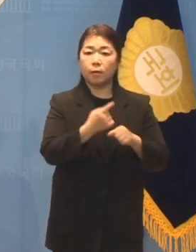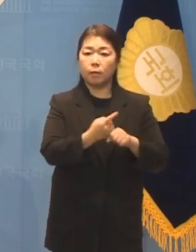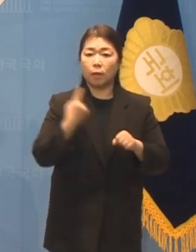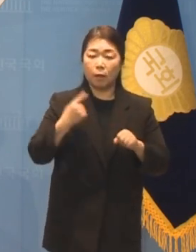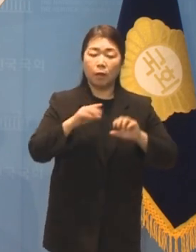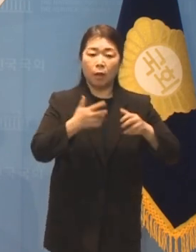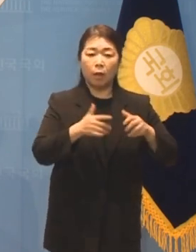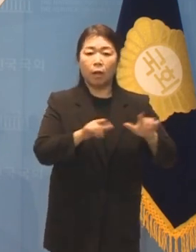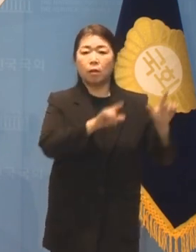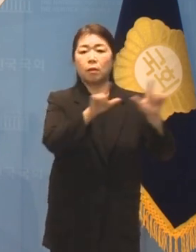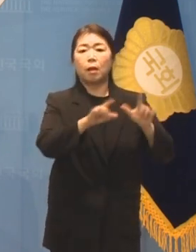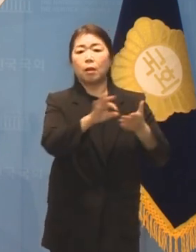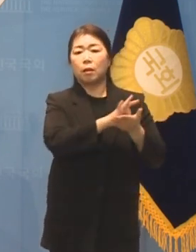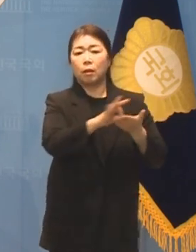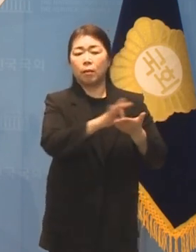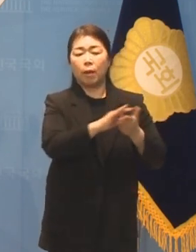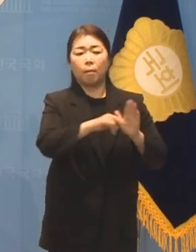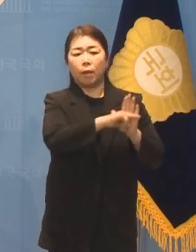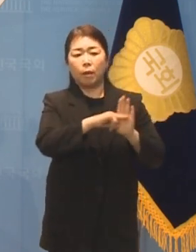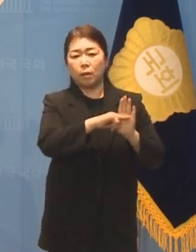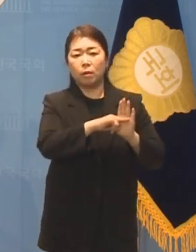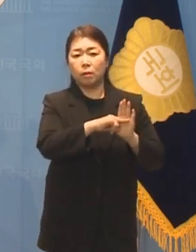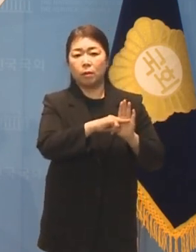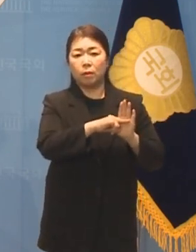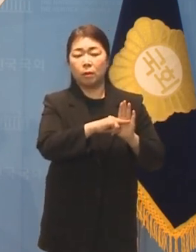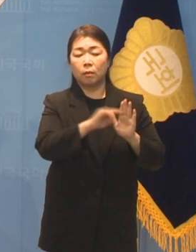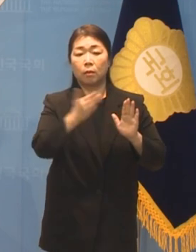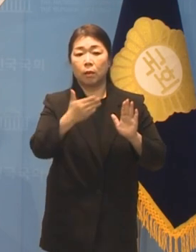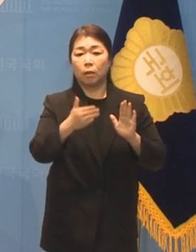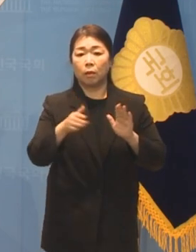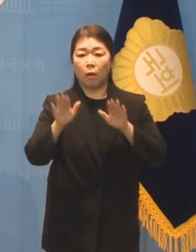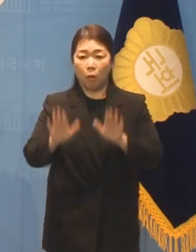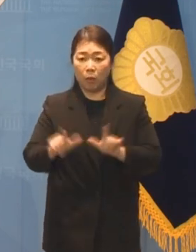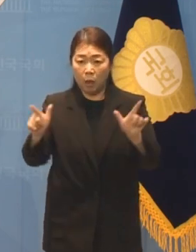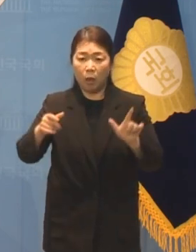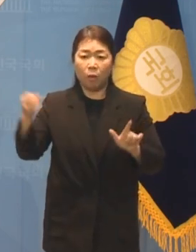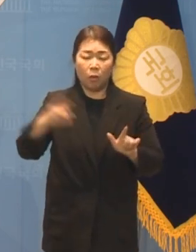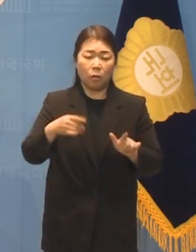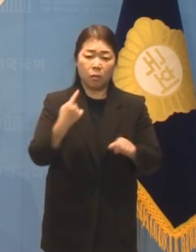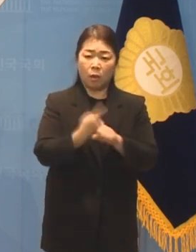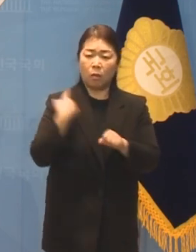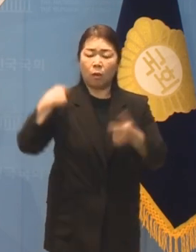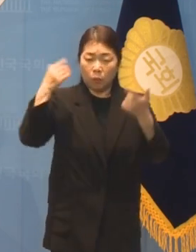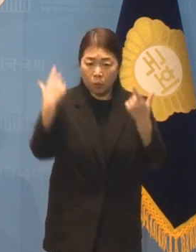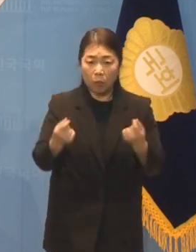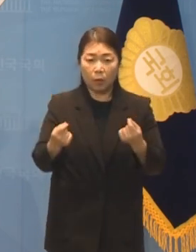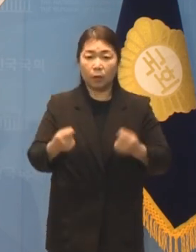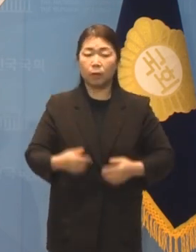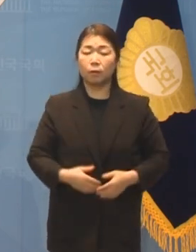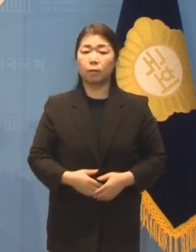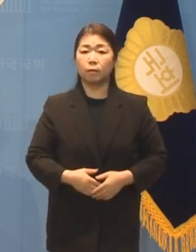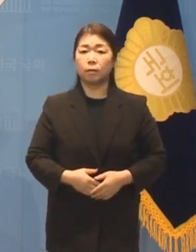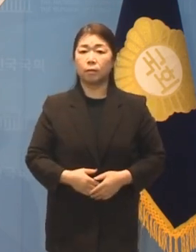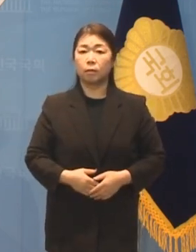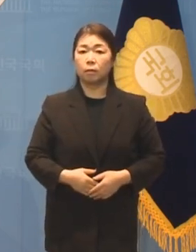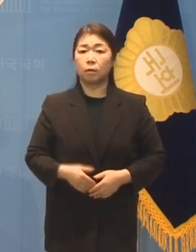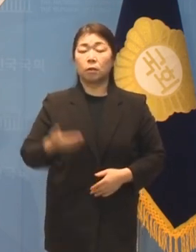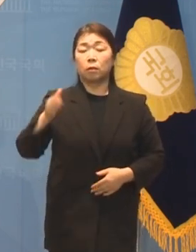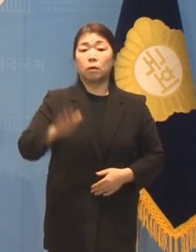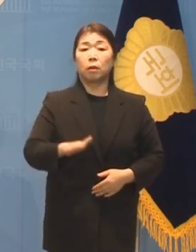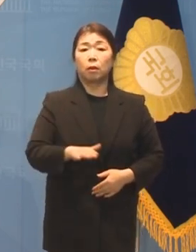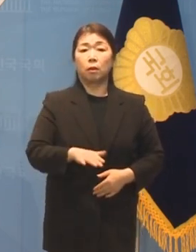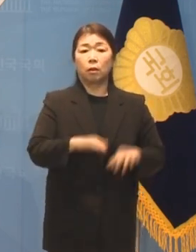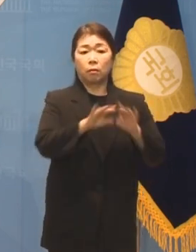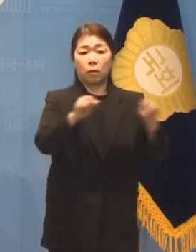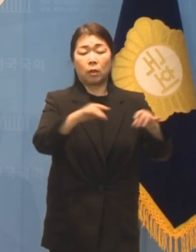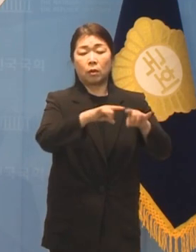마이너스 통장으로 연명해야 했습니다. 올해도 상황은 마찬가지입니다. 그런데도 종부세